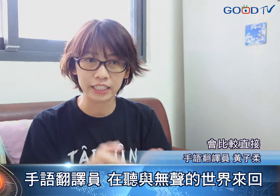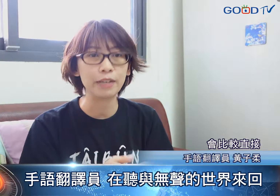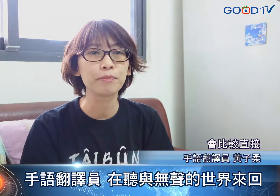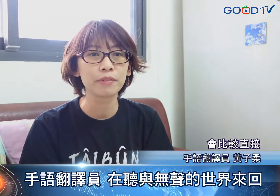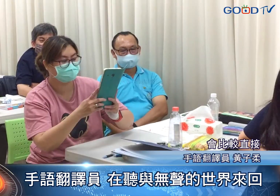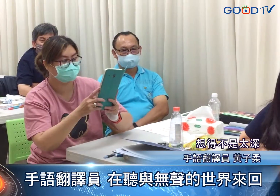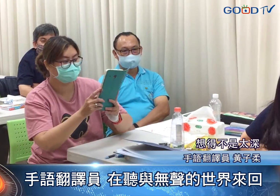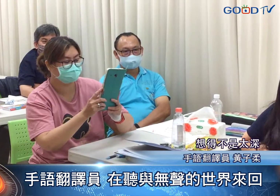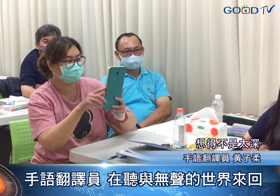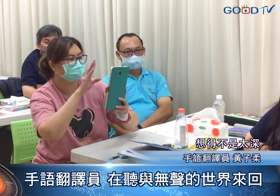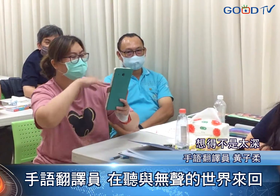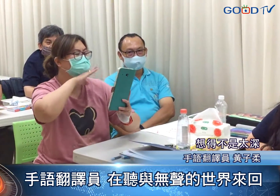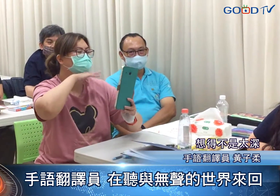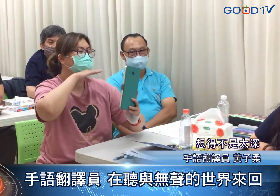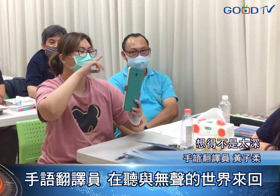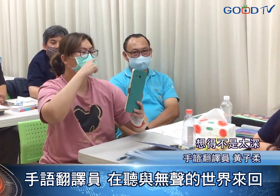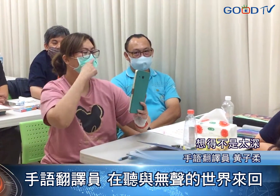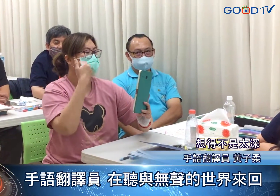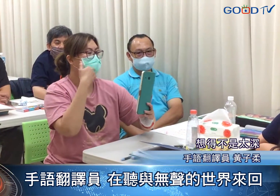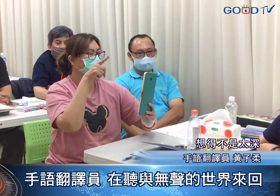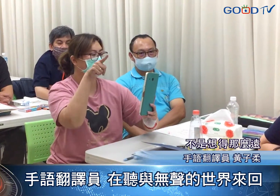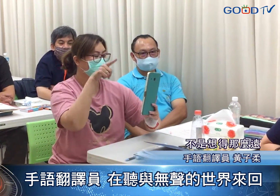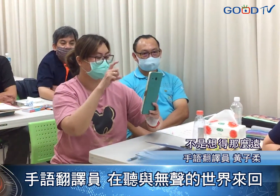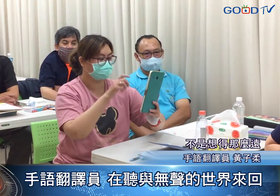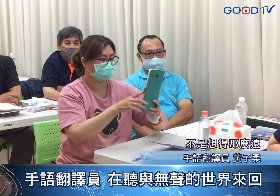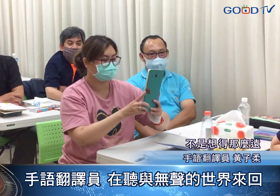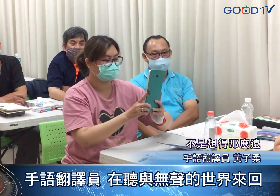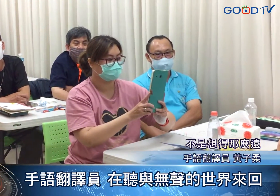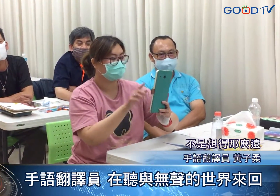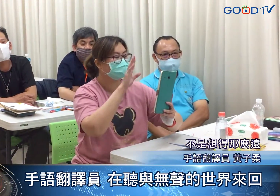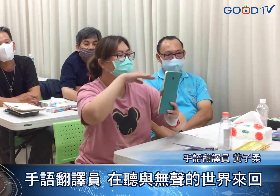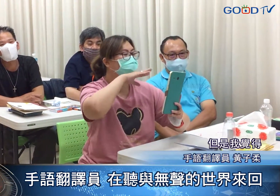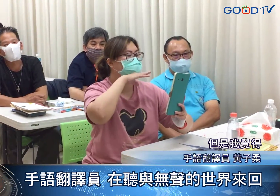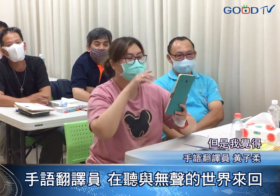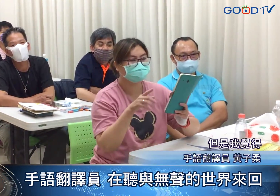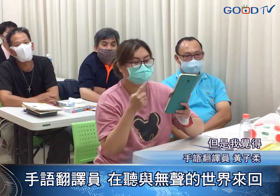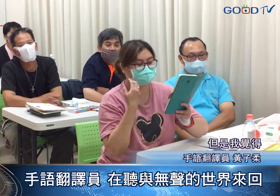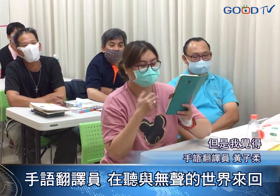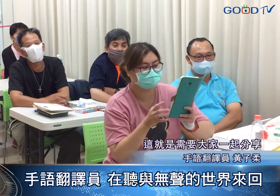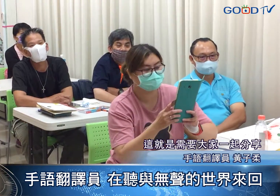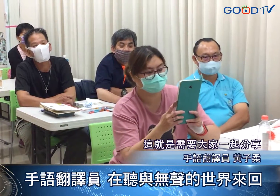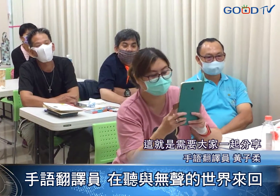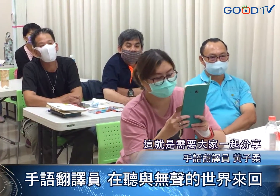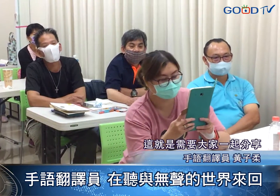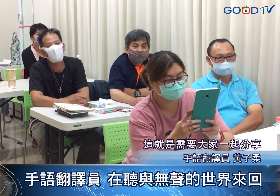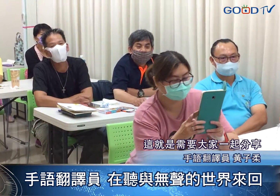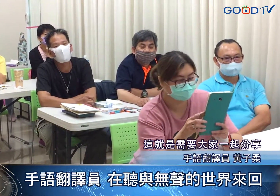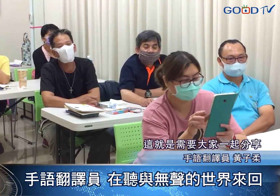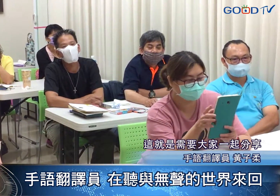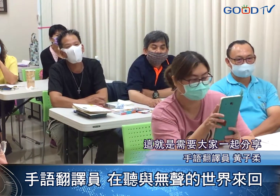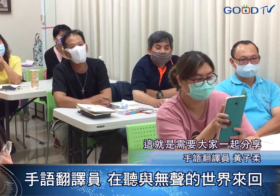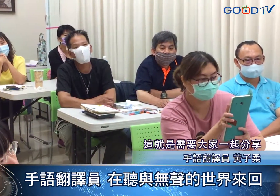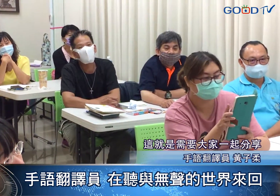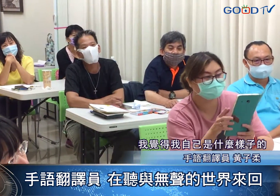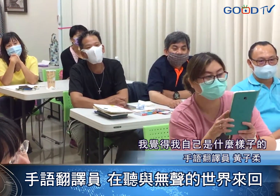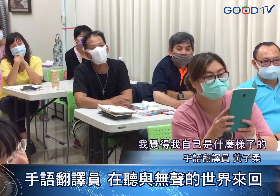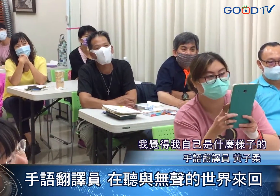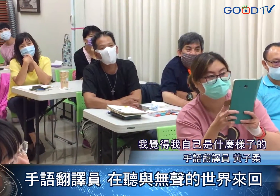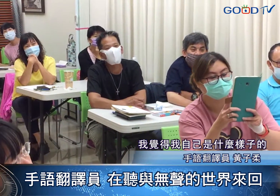接，想的较无遐深，也是较无遐远。但是我感觉借着爱，大家做伙分享，我感觉我